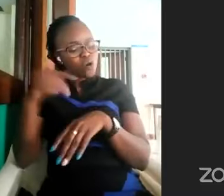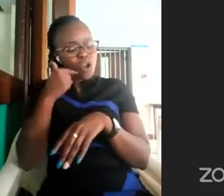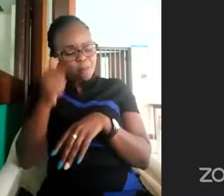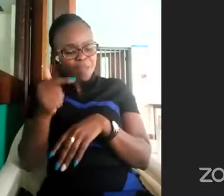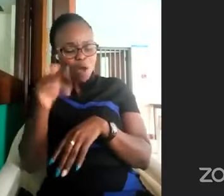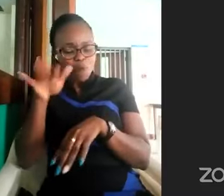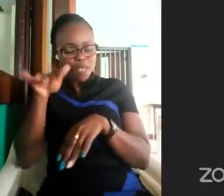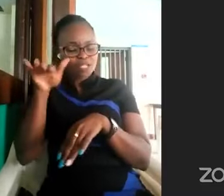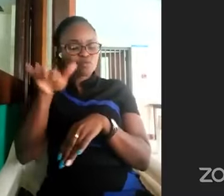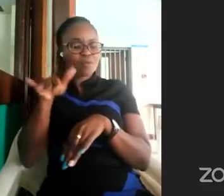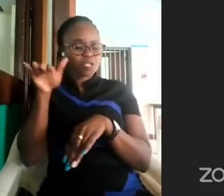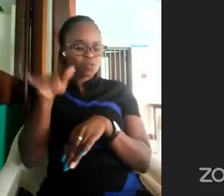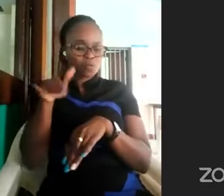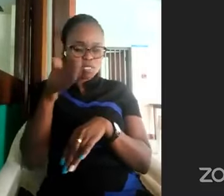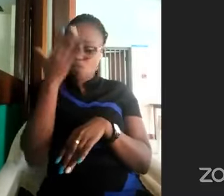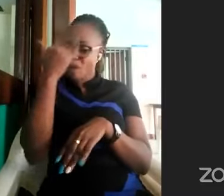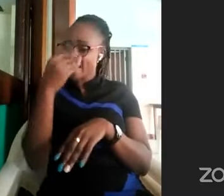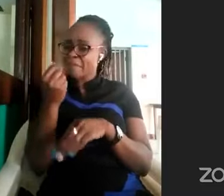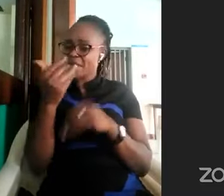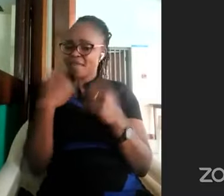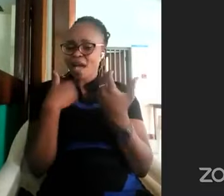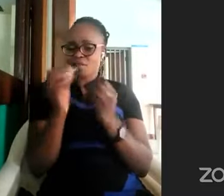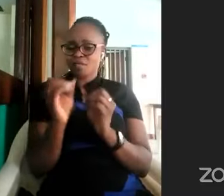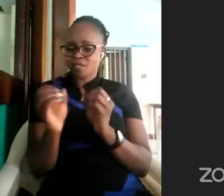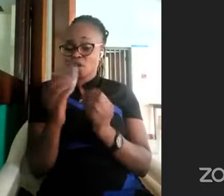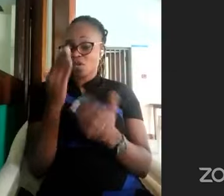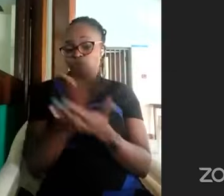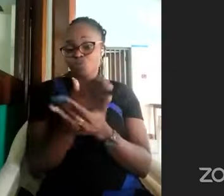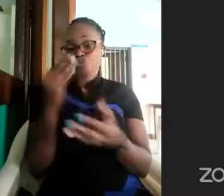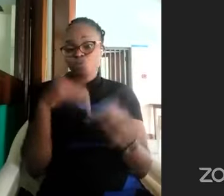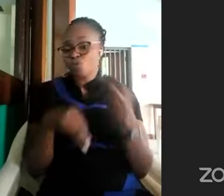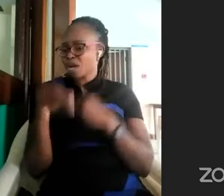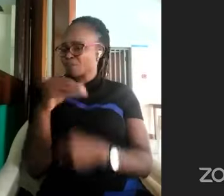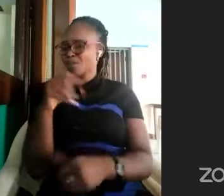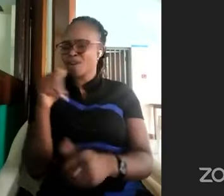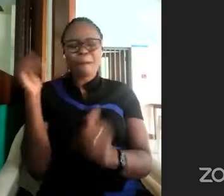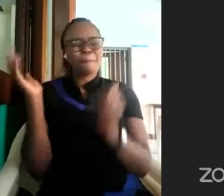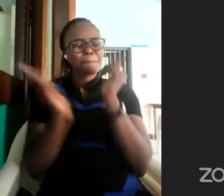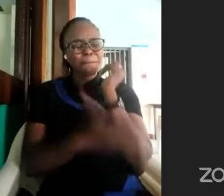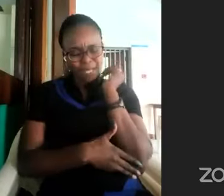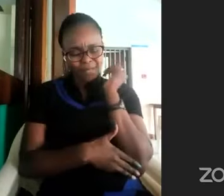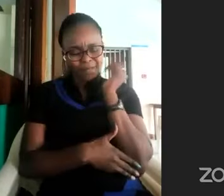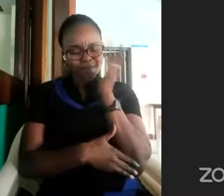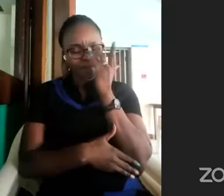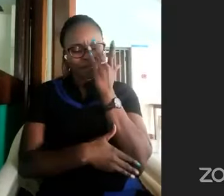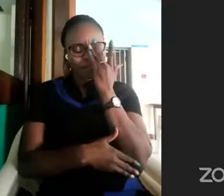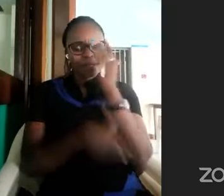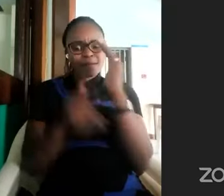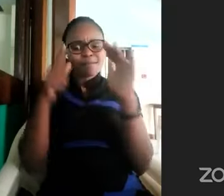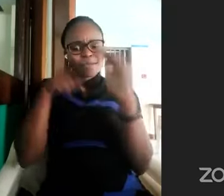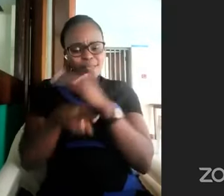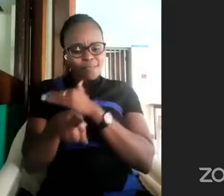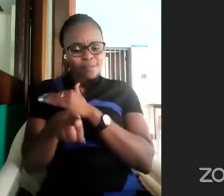ambacho tunaweza kupeana. Sasa hiyo corruption ni mbaya sana, kwa sababu inaanzia pale kwa mzee wa mtaa, polisi,